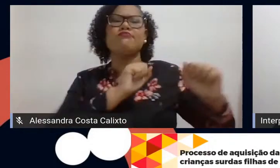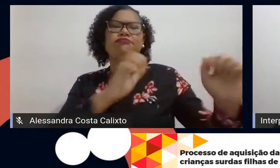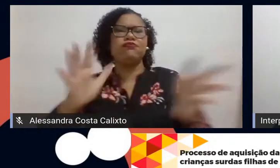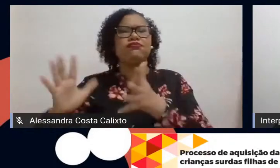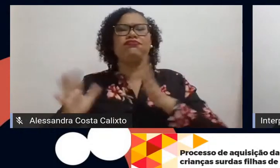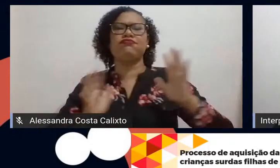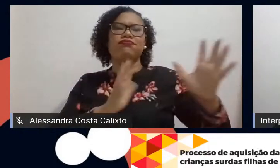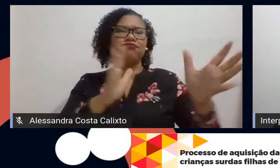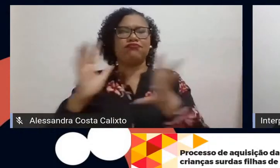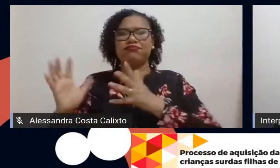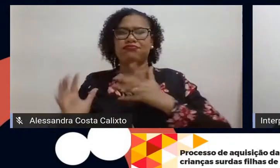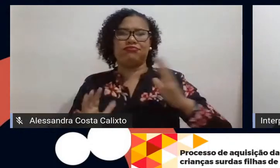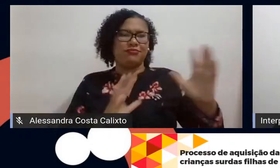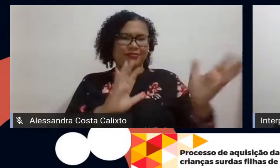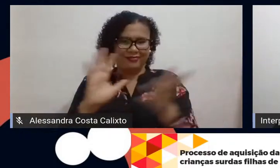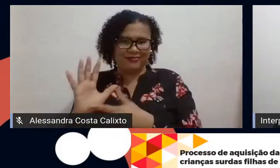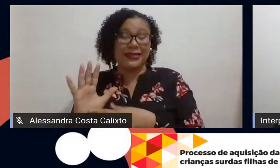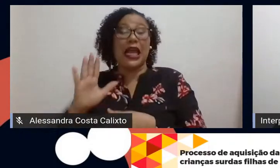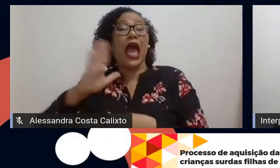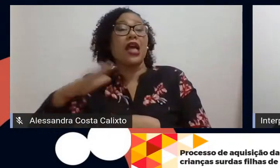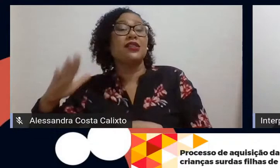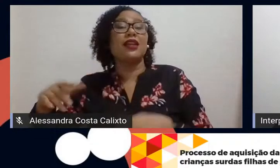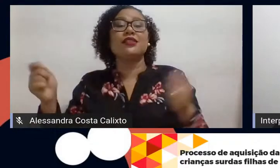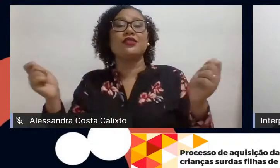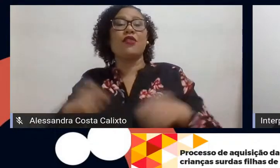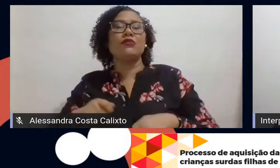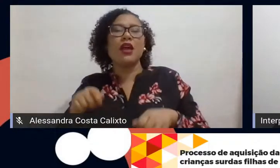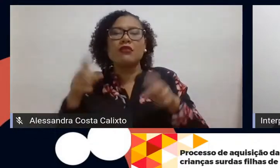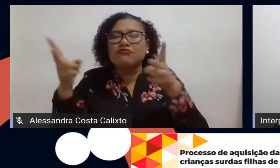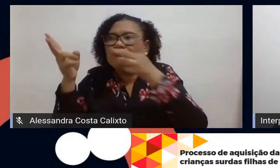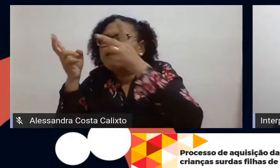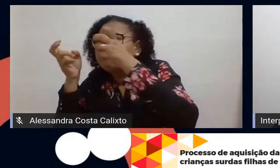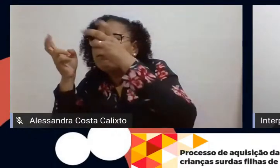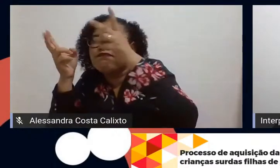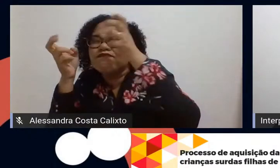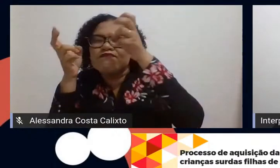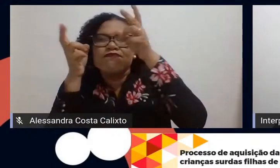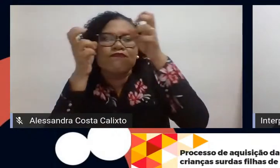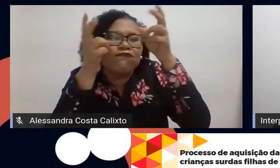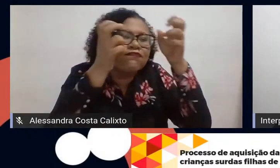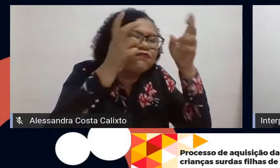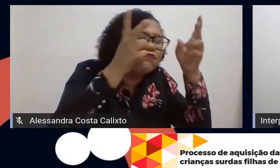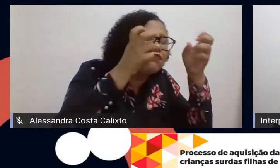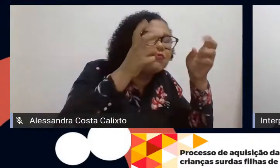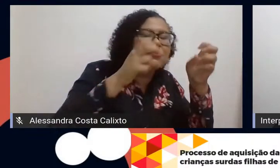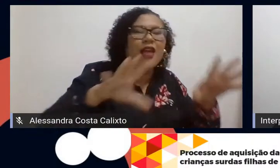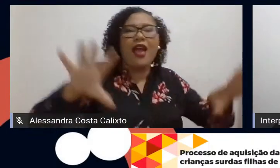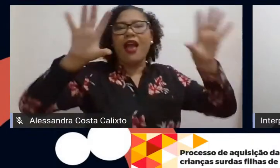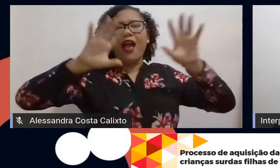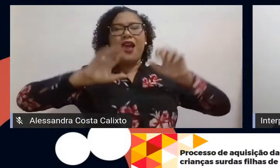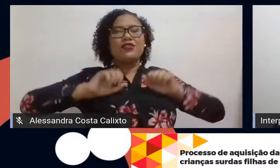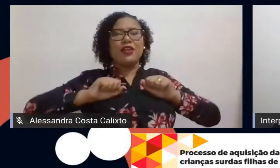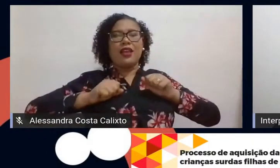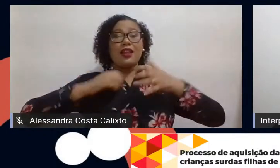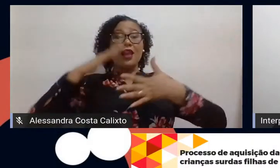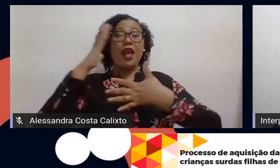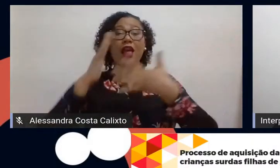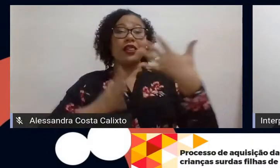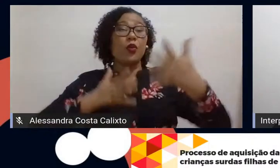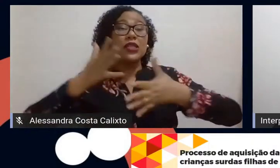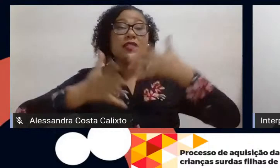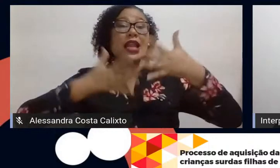bem natural. aquisição linguística e afluência acontecem através da percepção